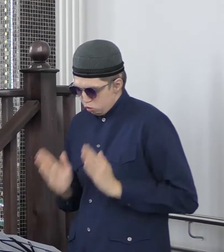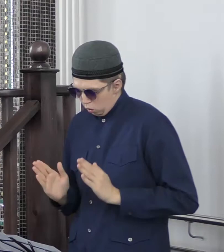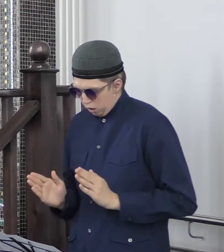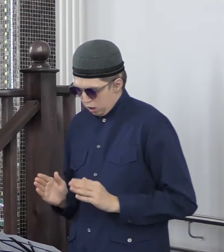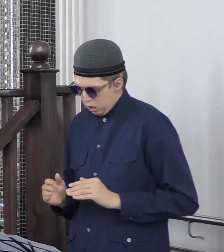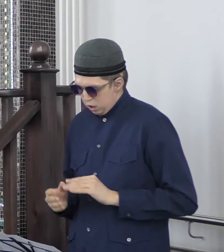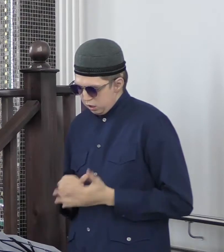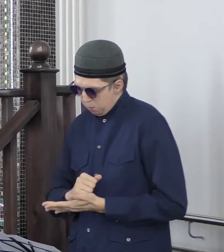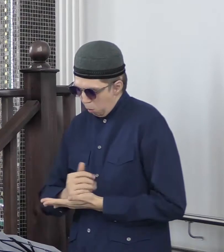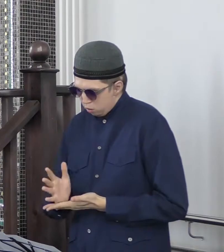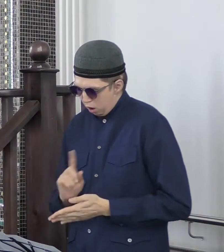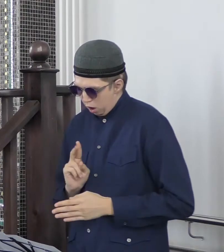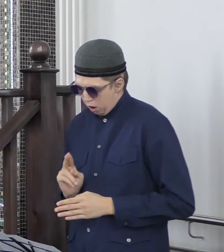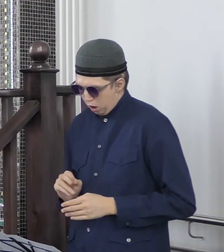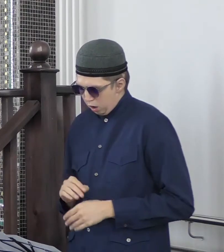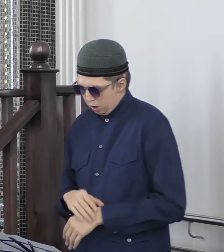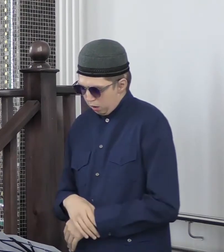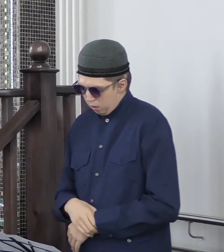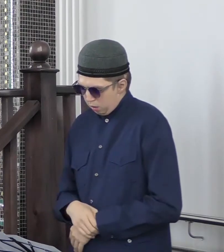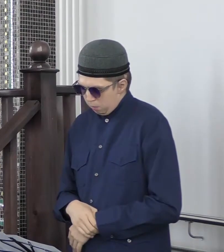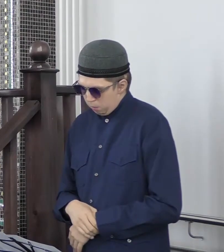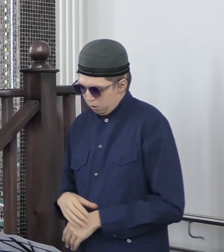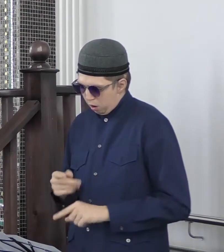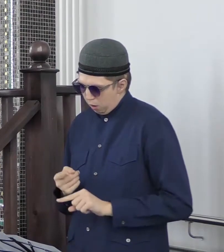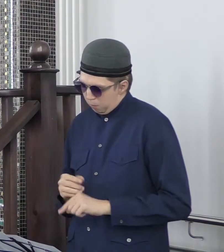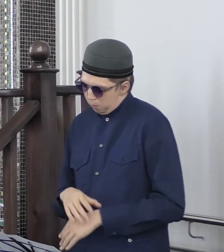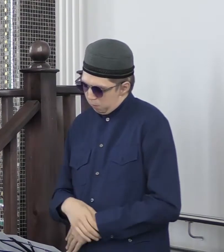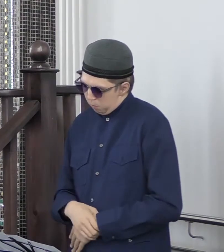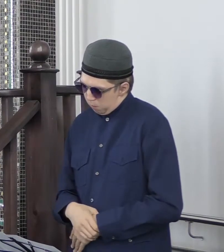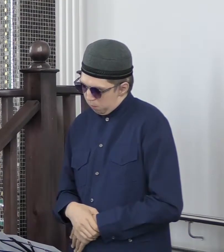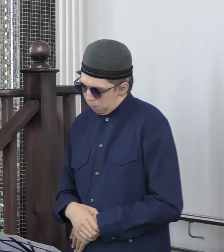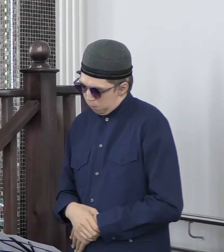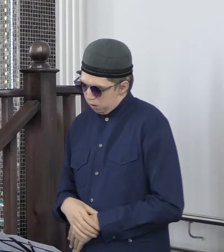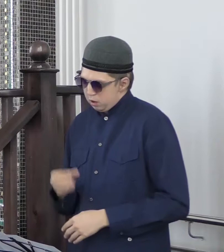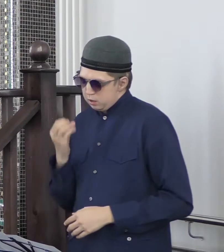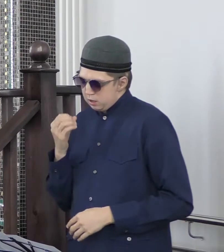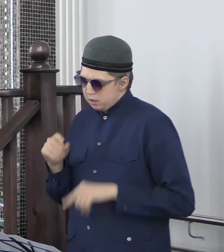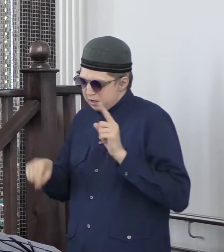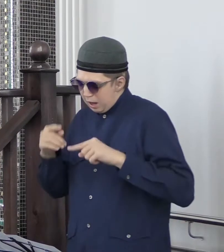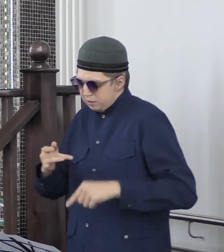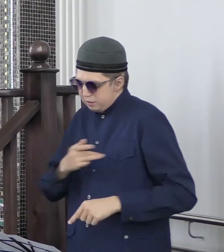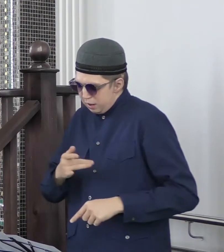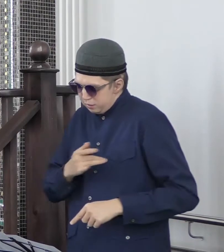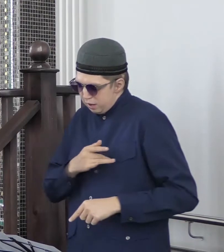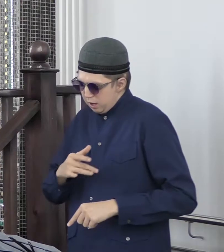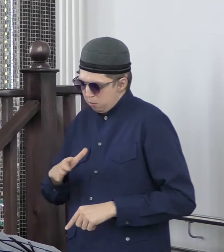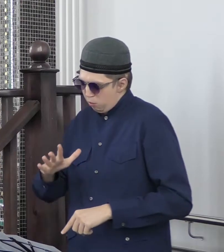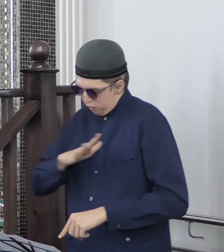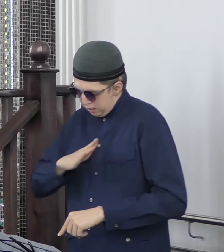айялина кальбука. Трисим маткумлим джимшауна. Иногда сердце черствеет, как